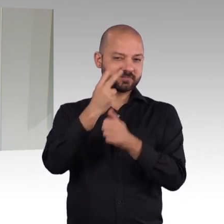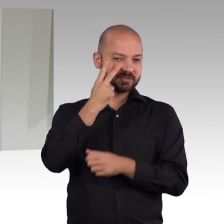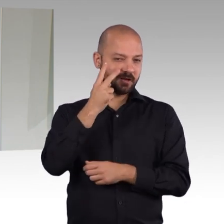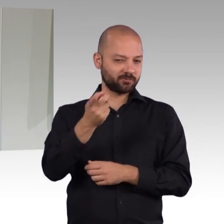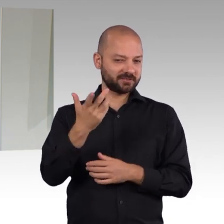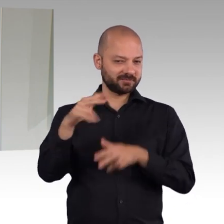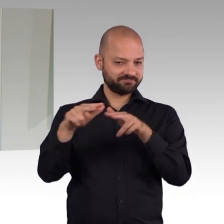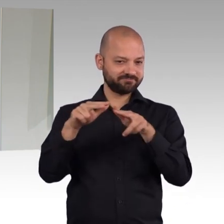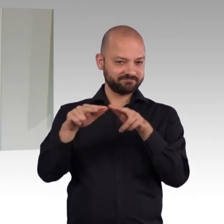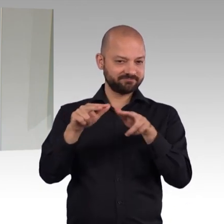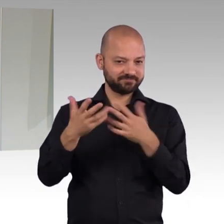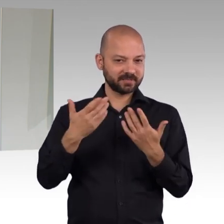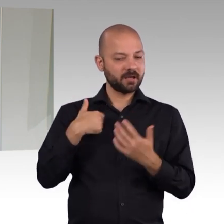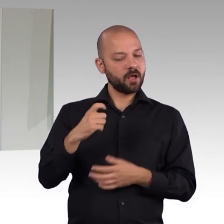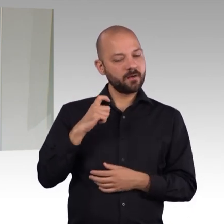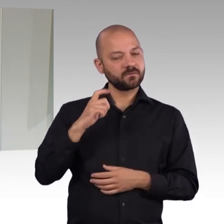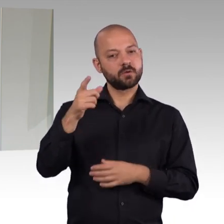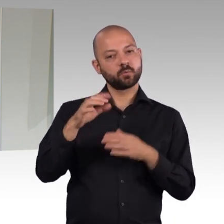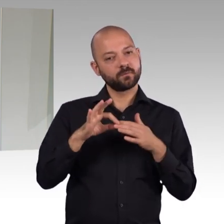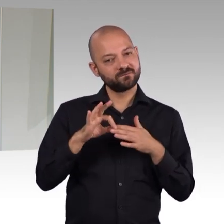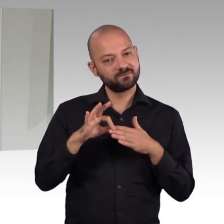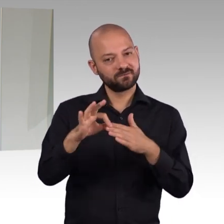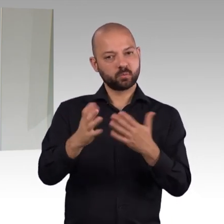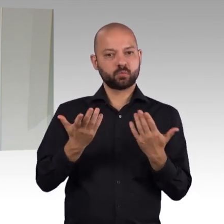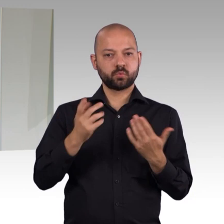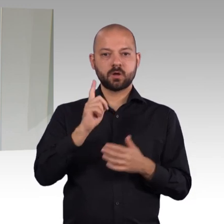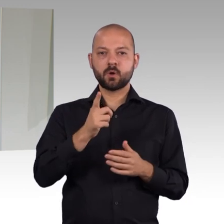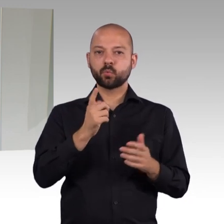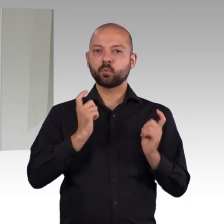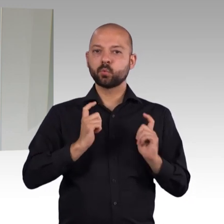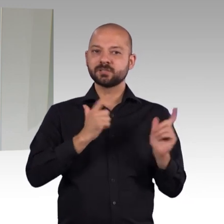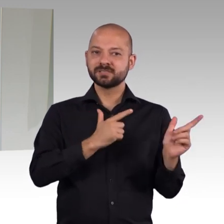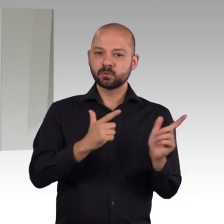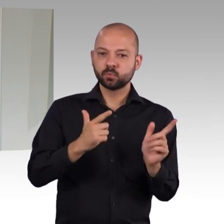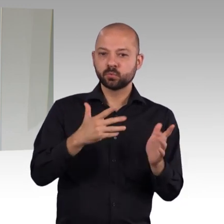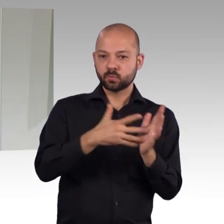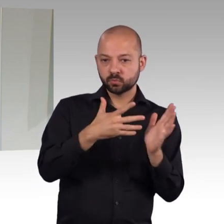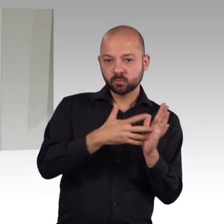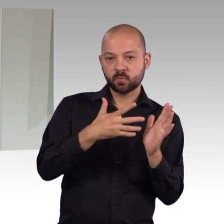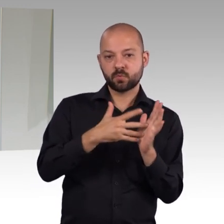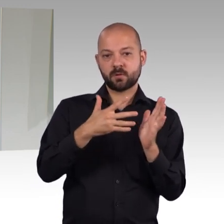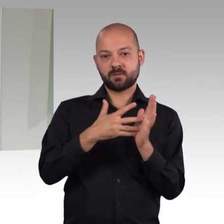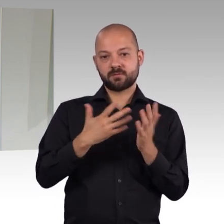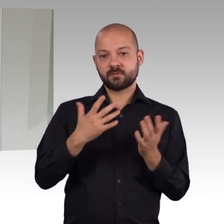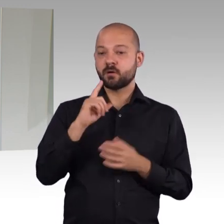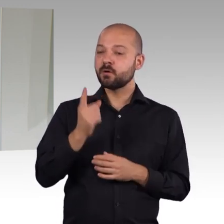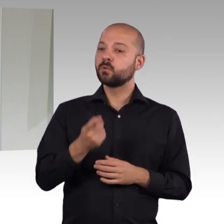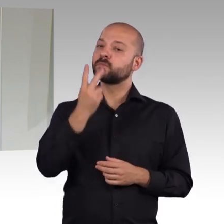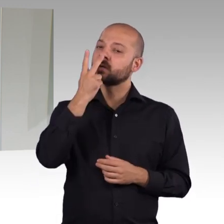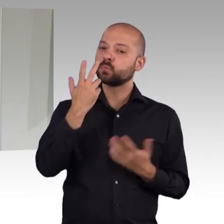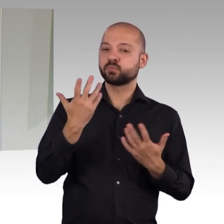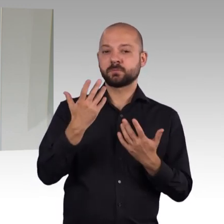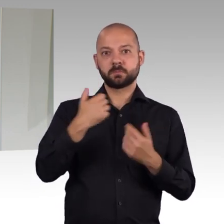einsetzen, um unsere legitimen Interessen zu verteidigen. Ist doch völlig richtig, dass Deutschland zusammen mit Frankreich